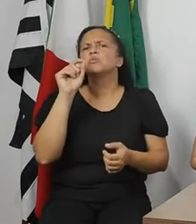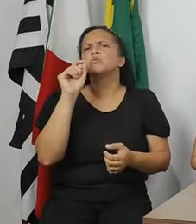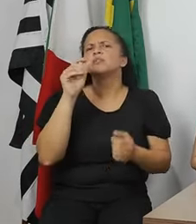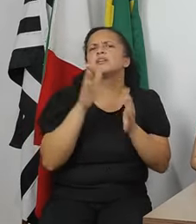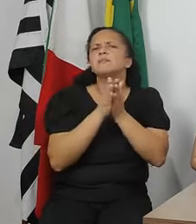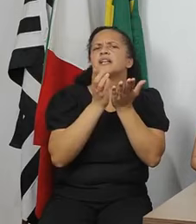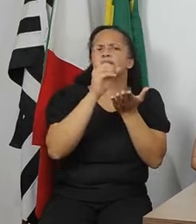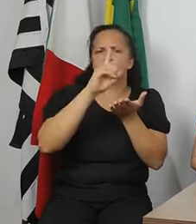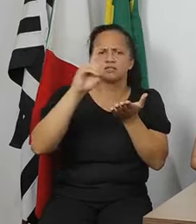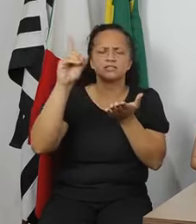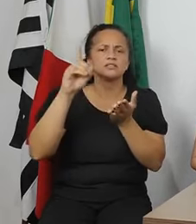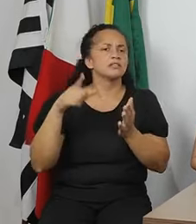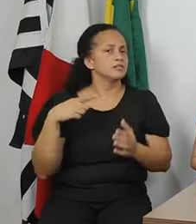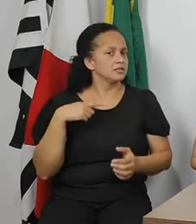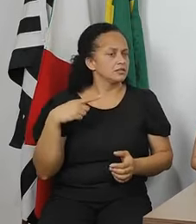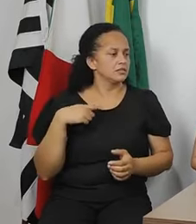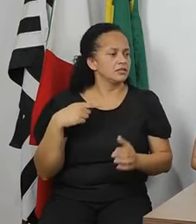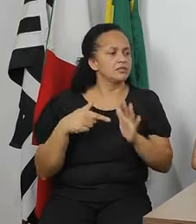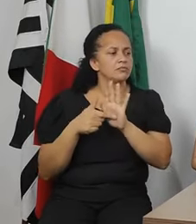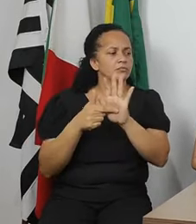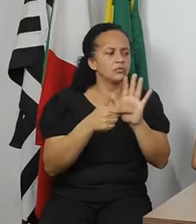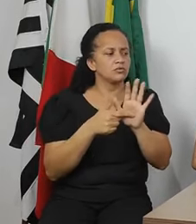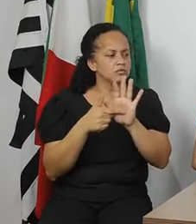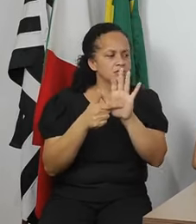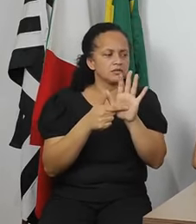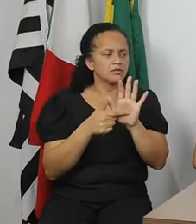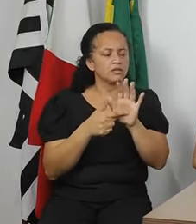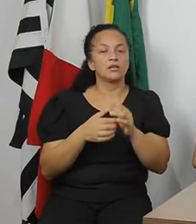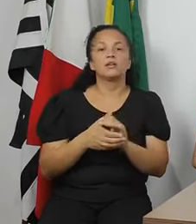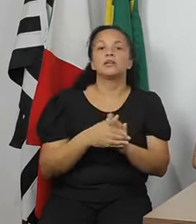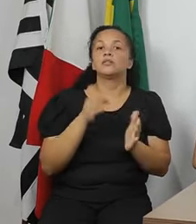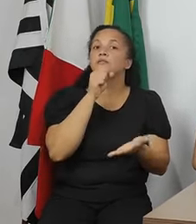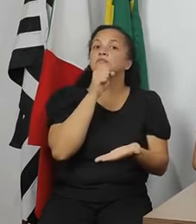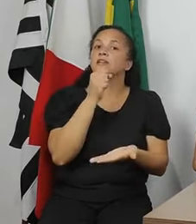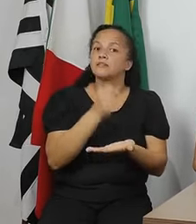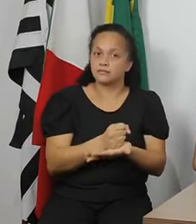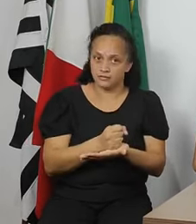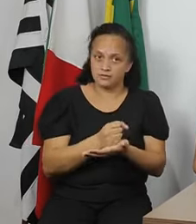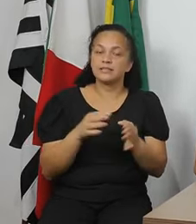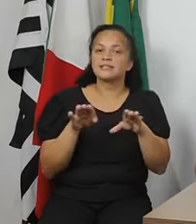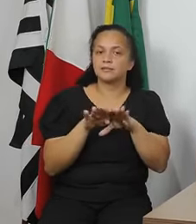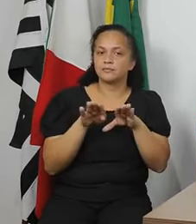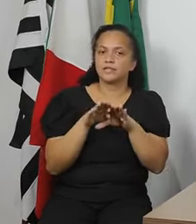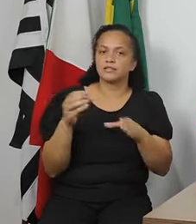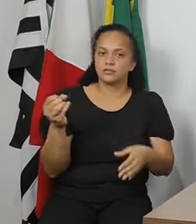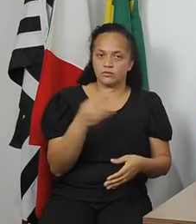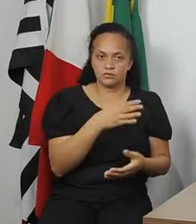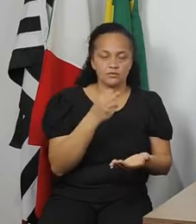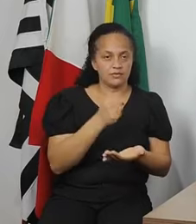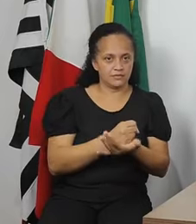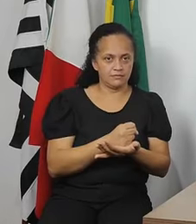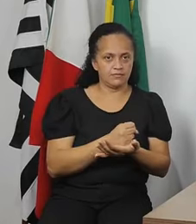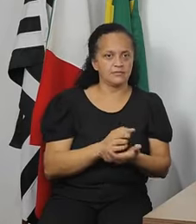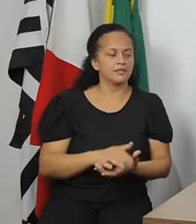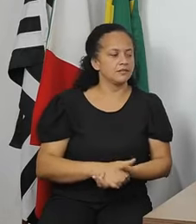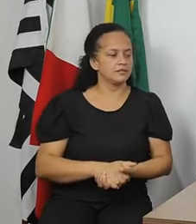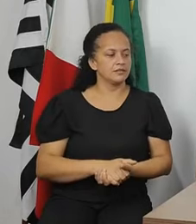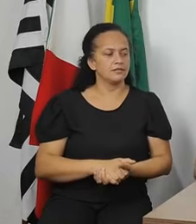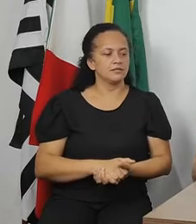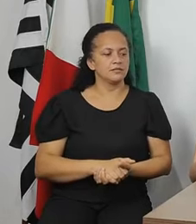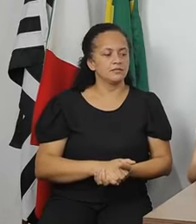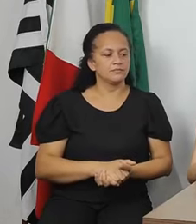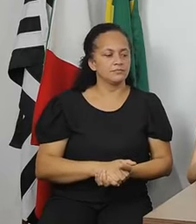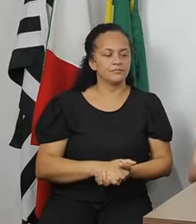né? Vou trazer alguns aspectos aqui do Velho Testamento e do Novo Testamento a respeito do jejum, né? Lá no livro